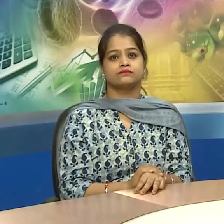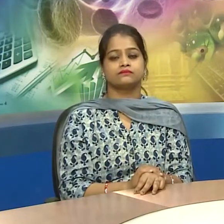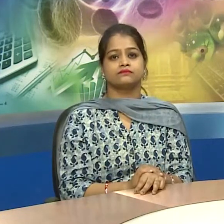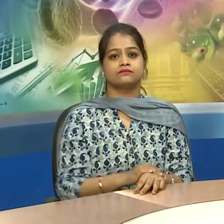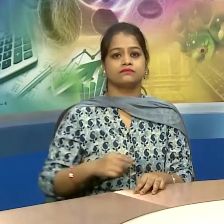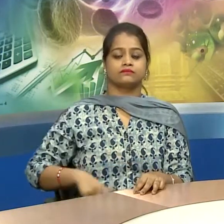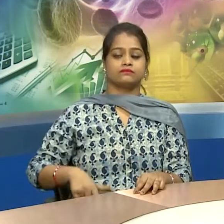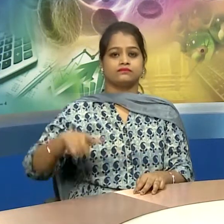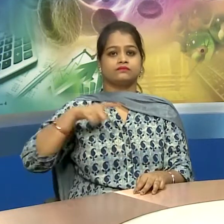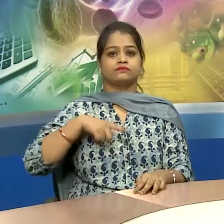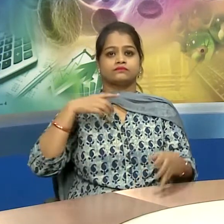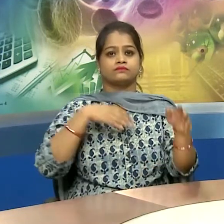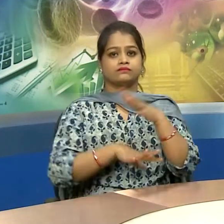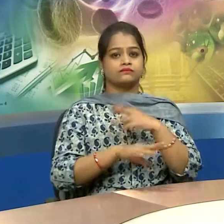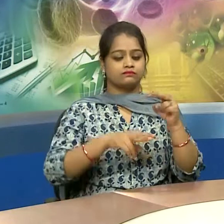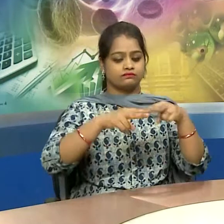जीवन की विभिन्न परिस्थितियां